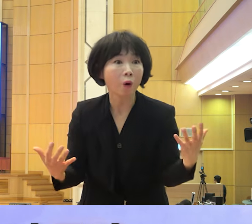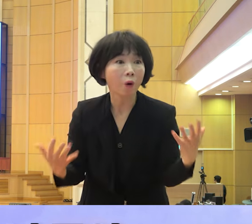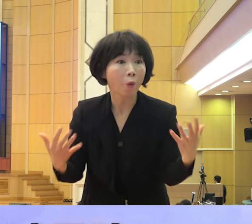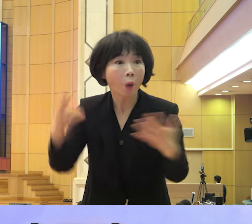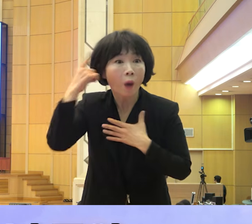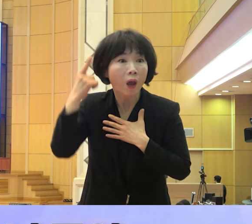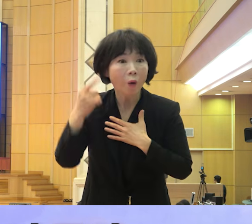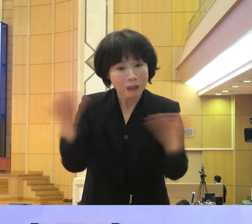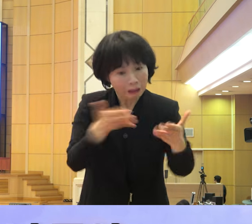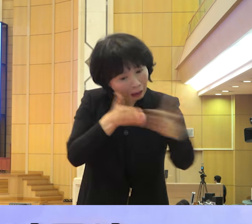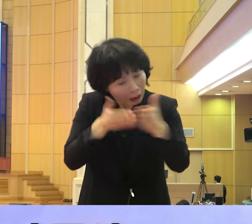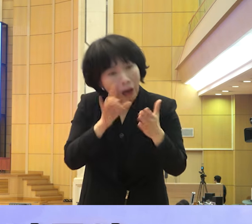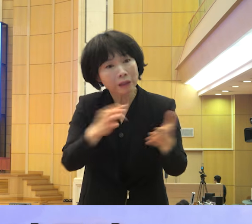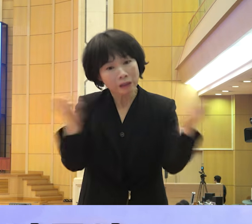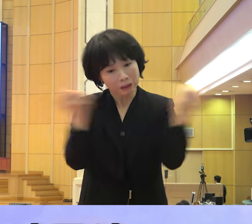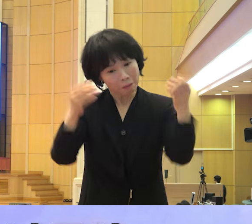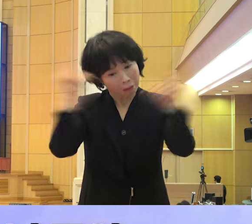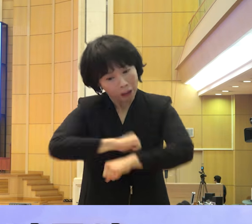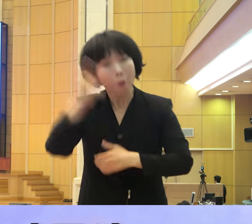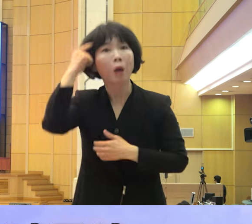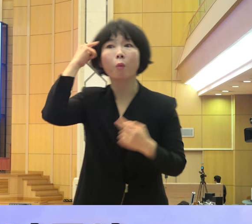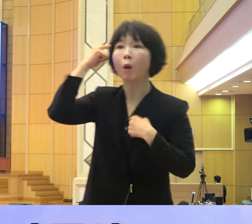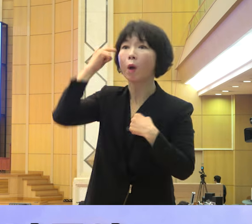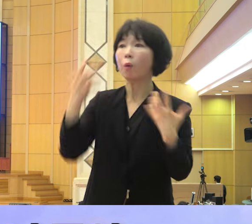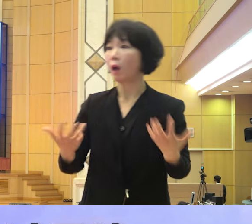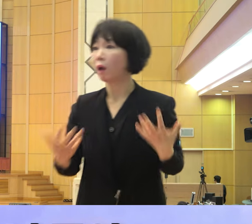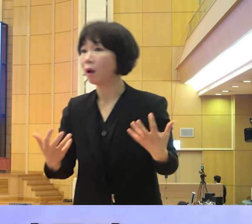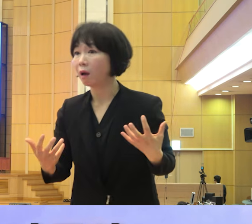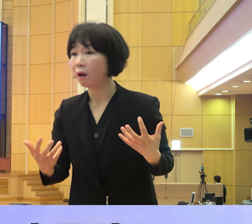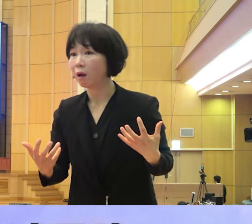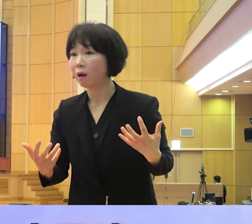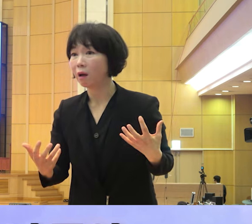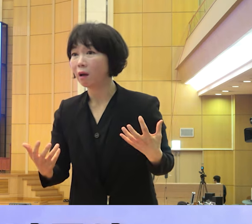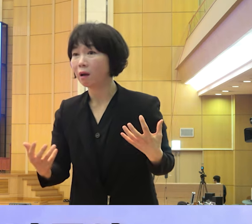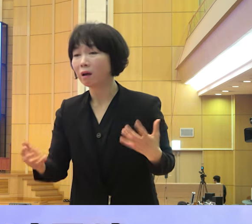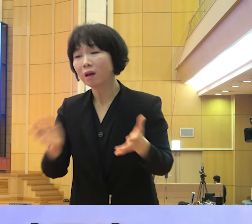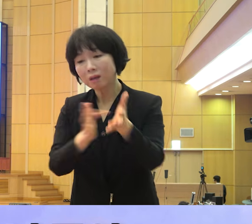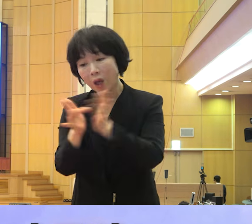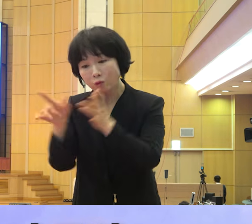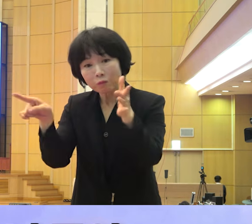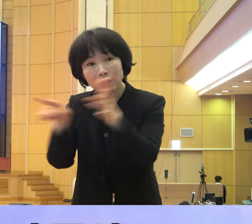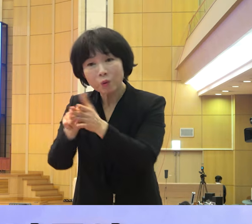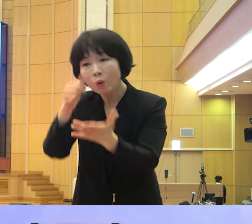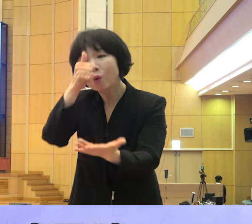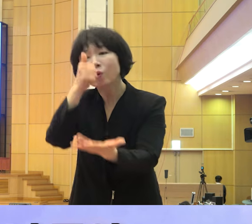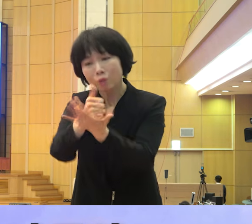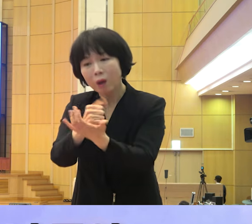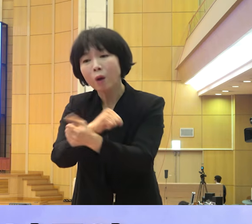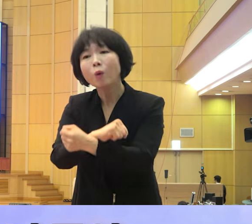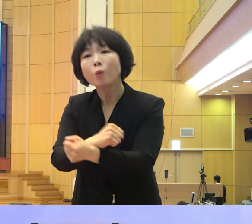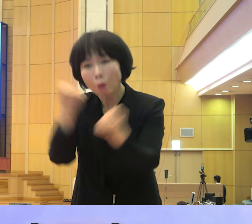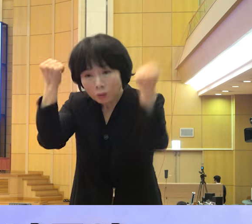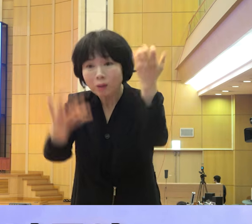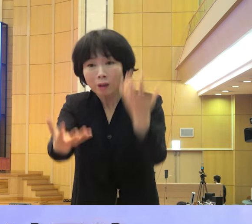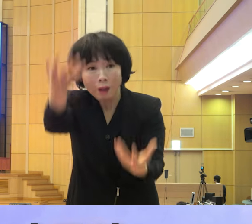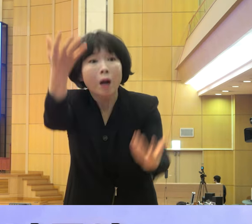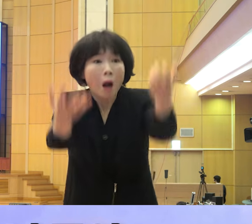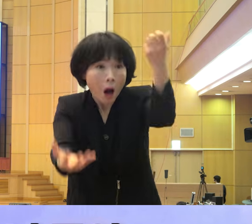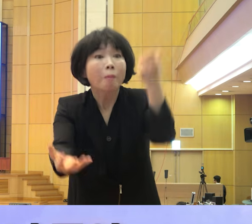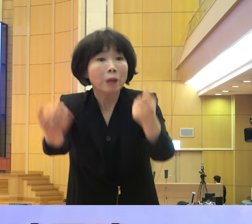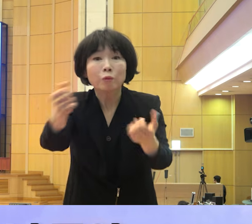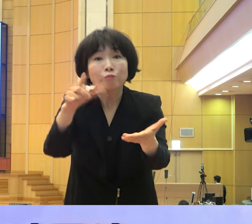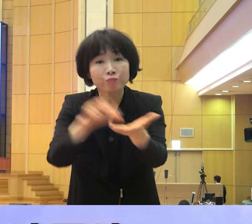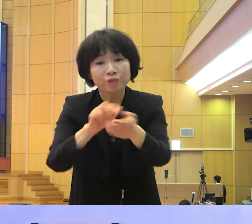말씀에, 오늘 말씀 보면 예수 믿고 죄 사함만 받으면 그런 문제가